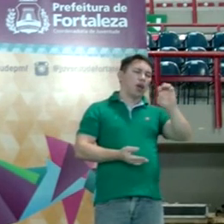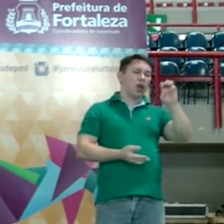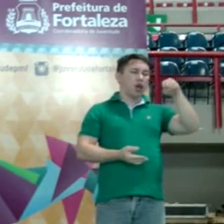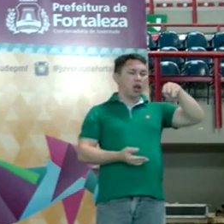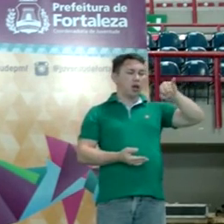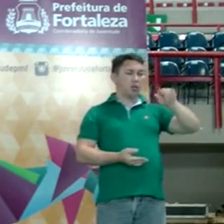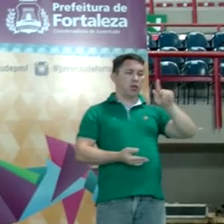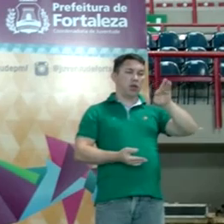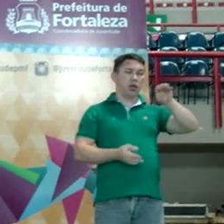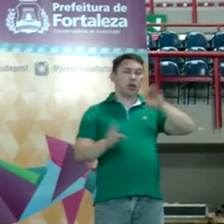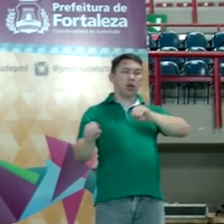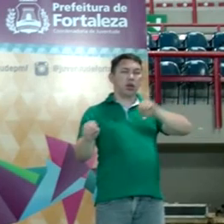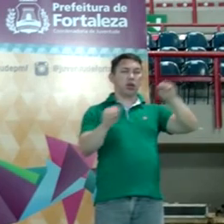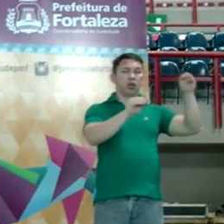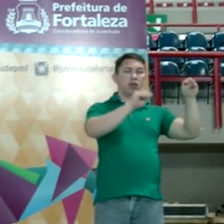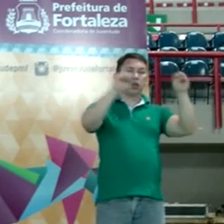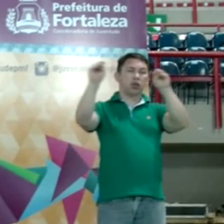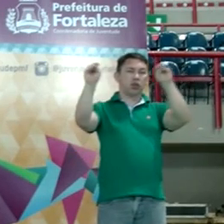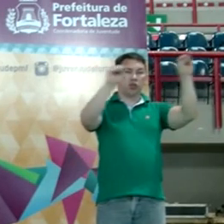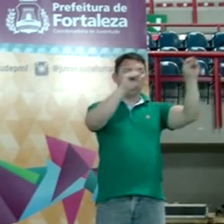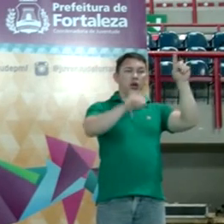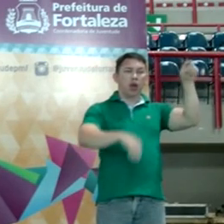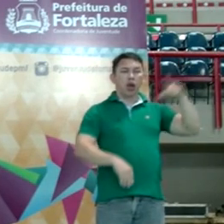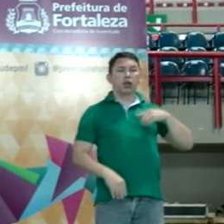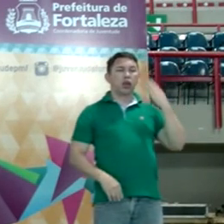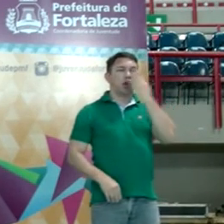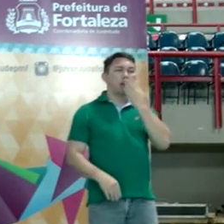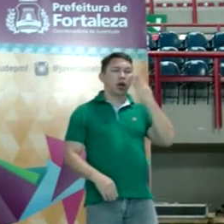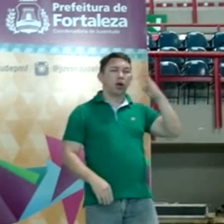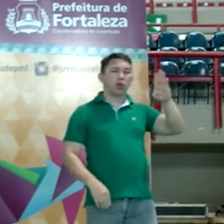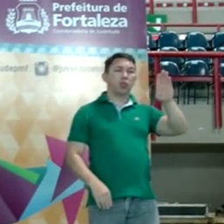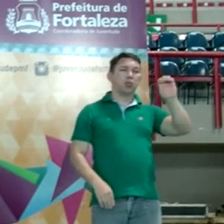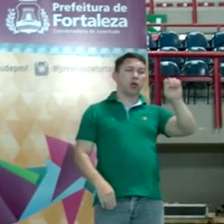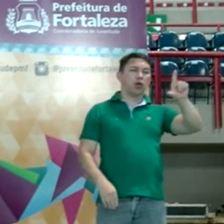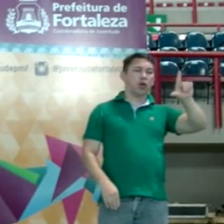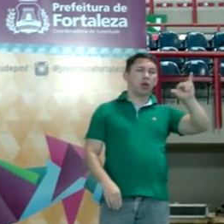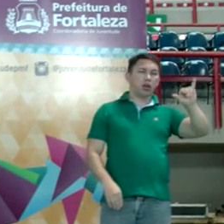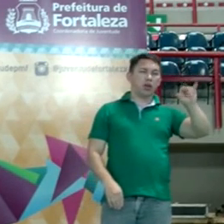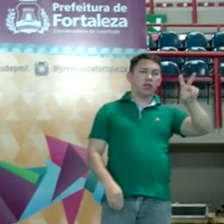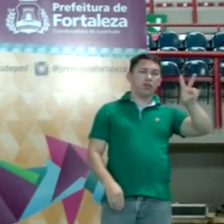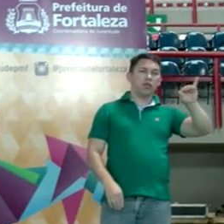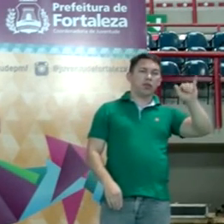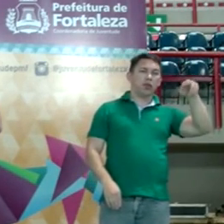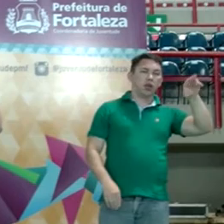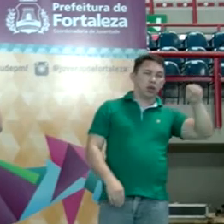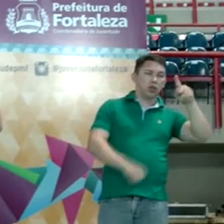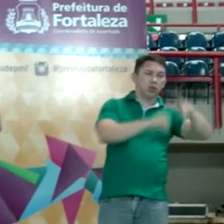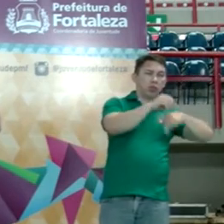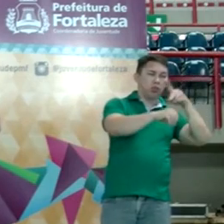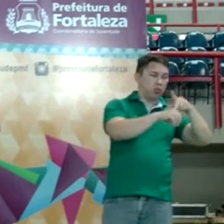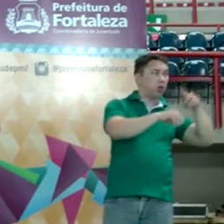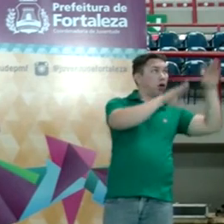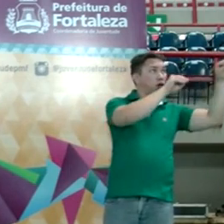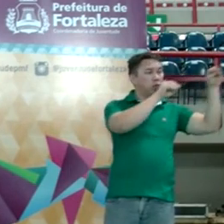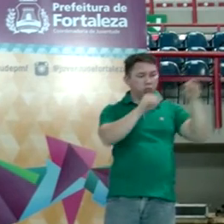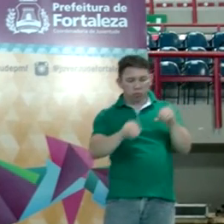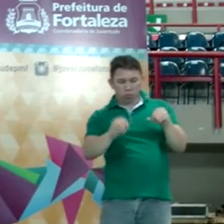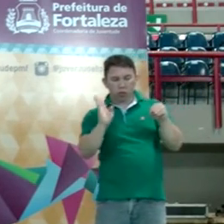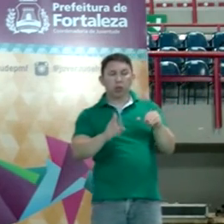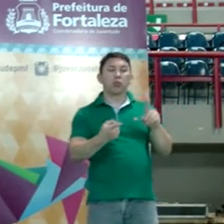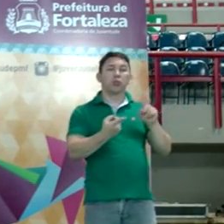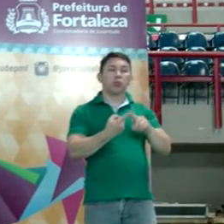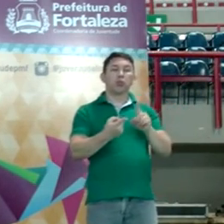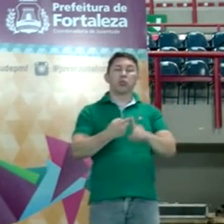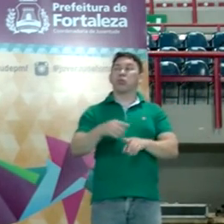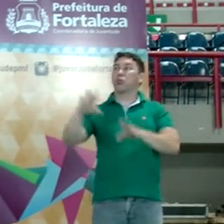em grande escala de bolivianos que está acontecendo para o Brasil. Não só de bolivianos, certo, que vieram, mas